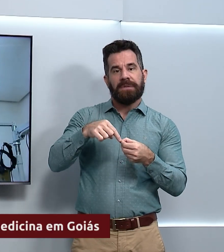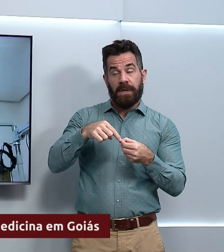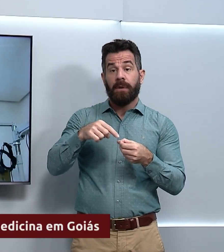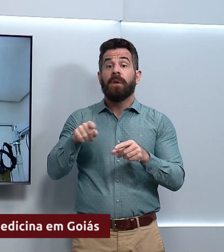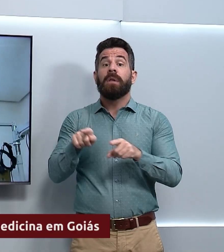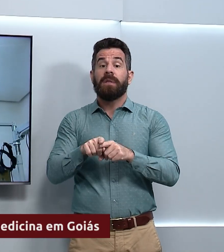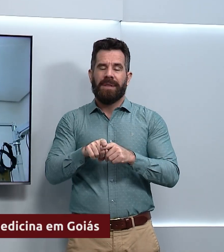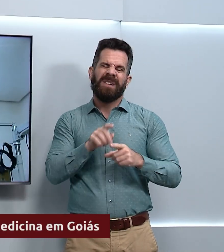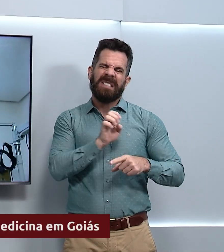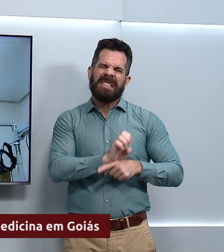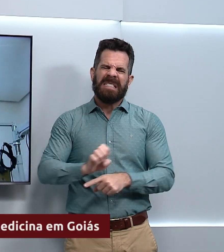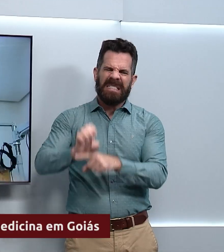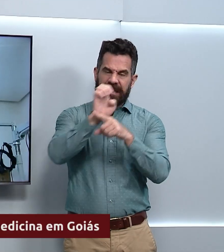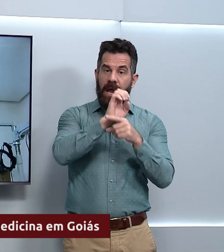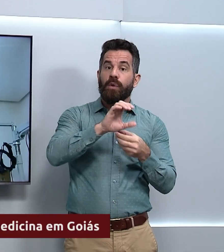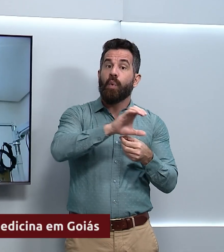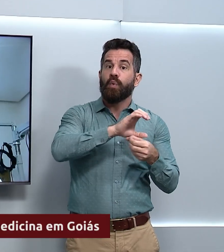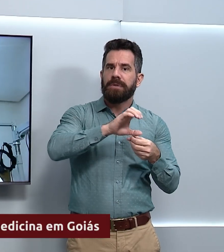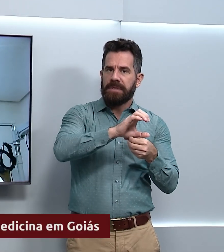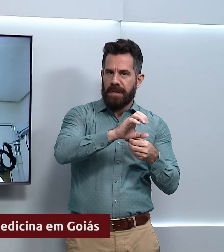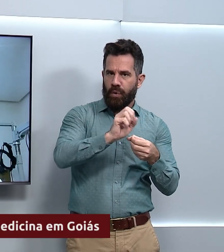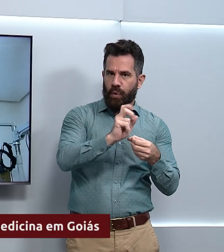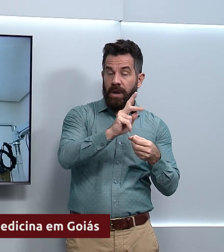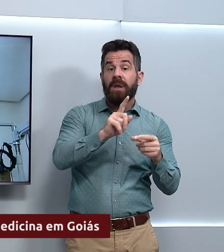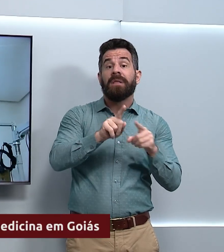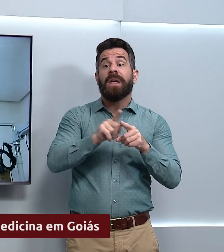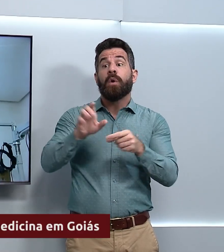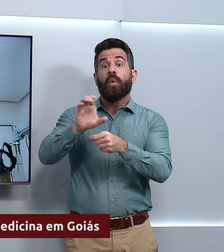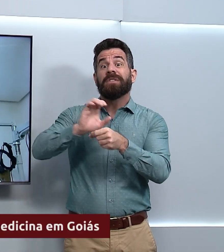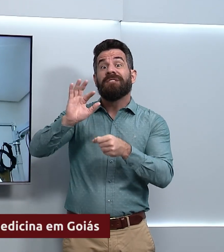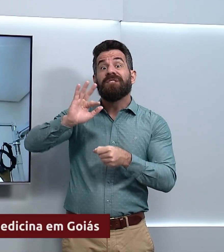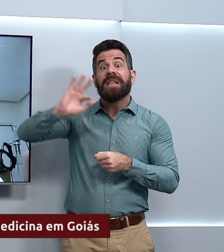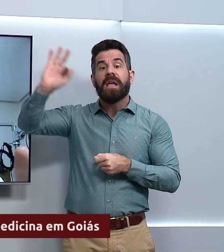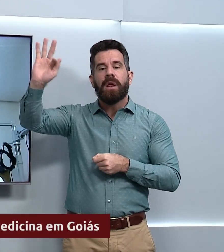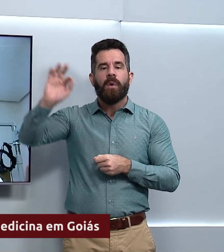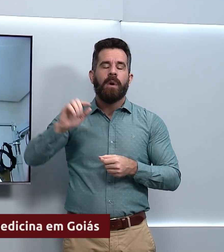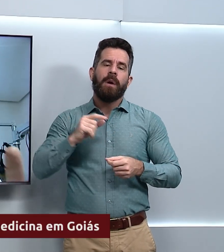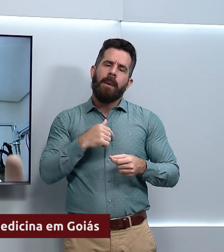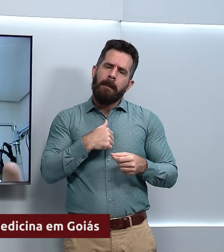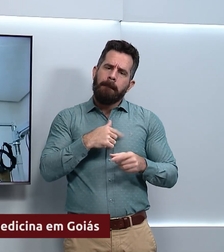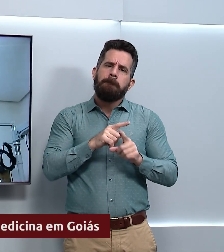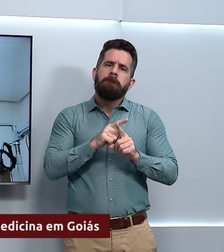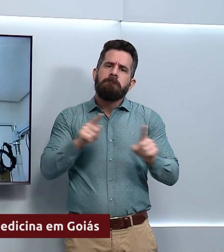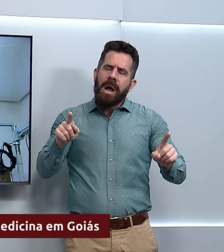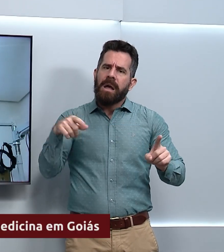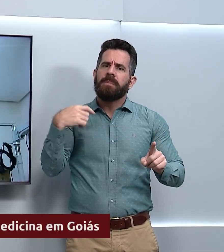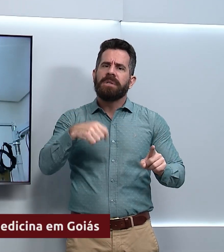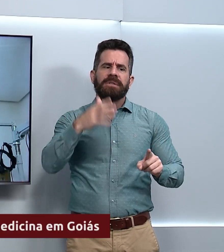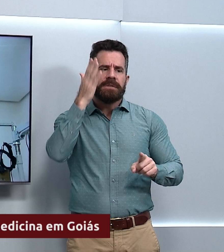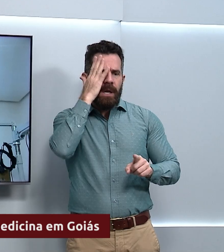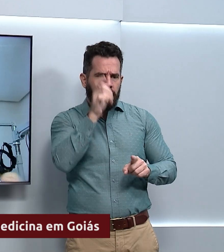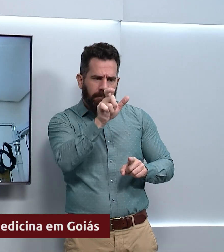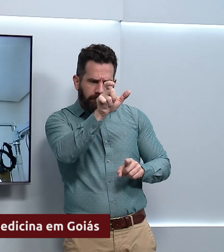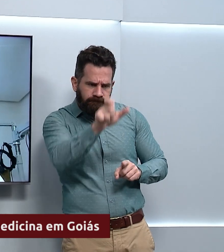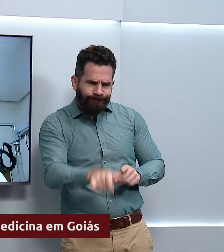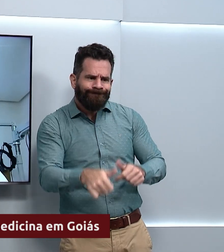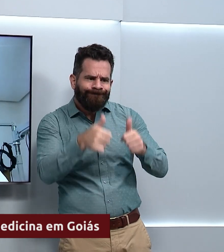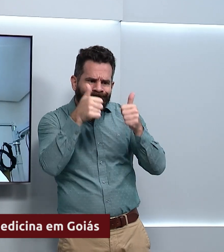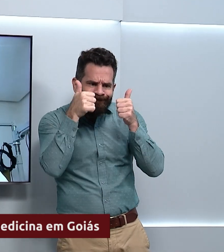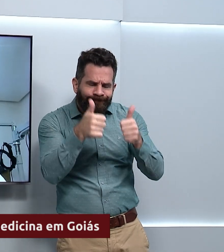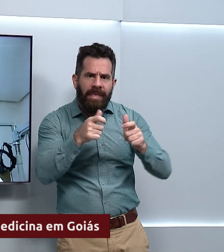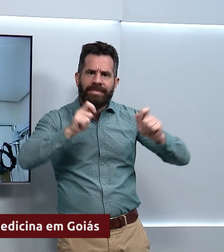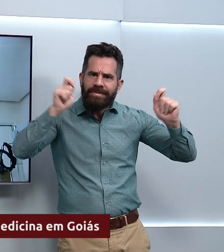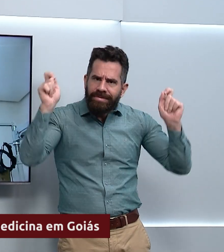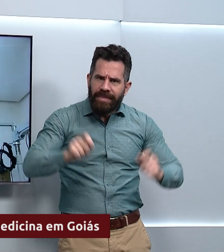conselhos estaduais, o crivo se o médico está pronto para atender a sociedade. Então, o exame de